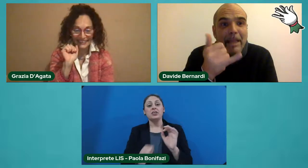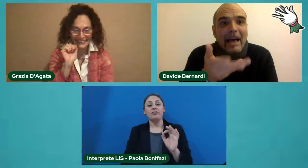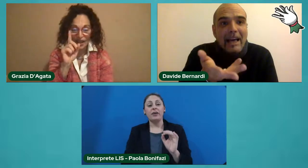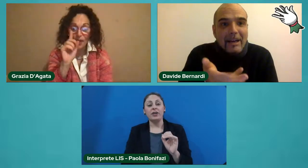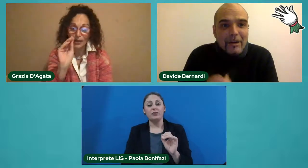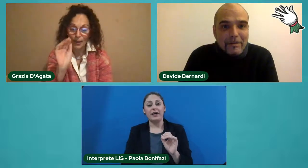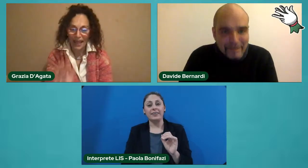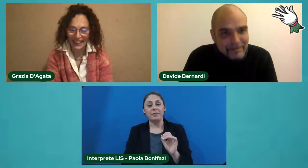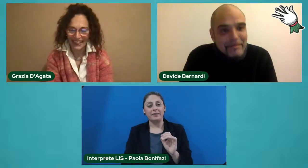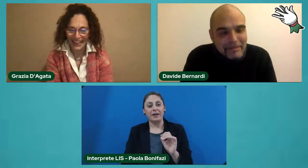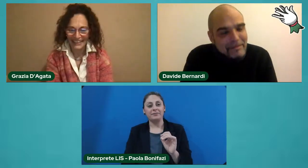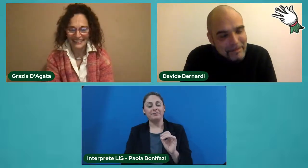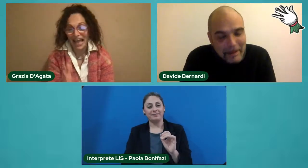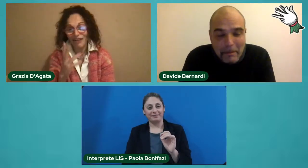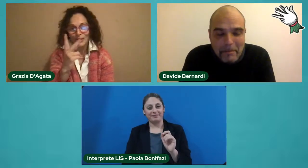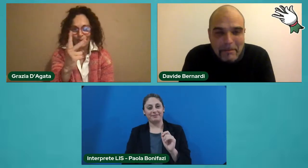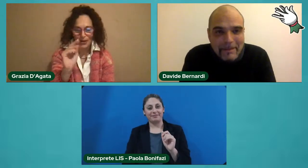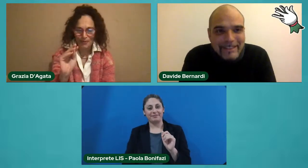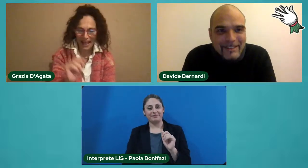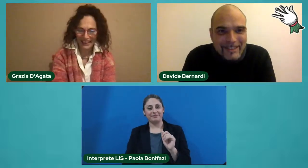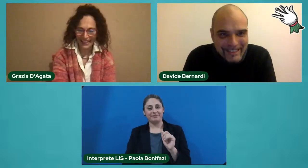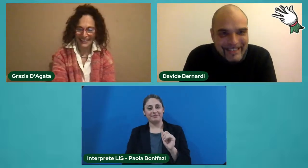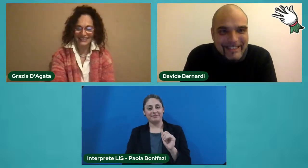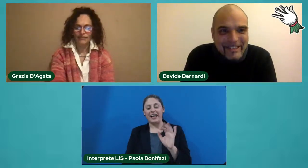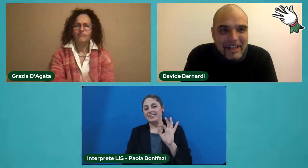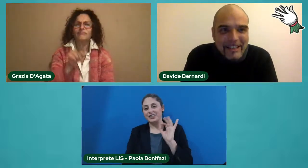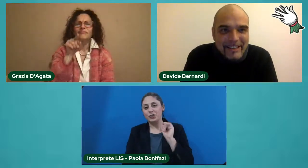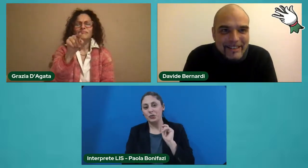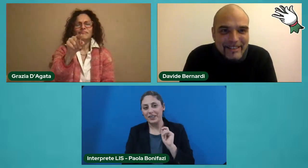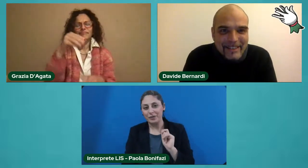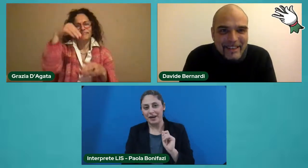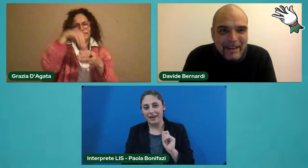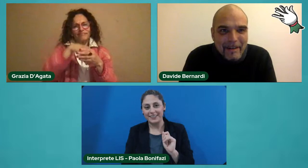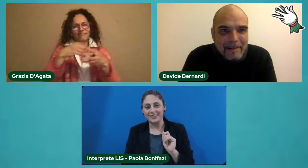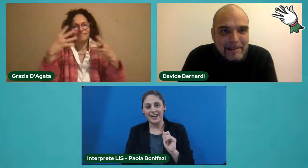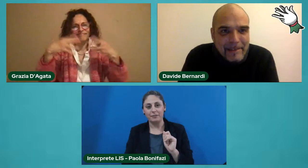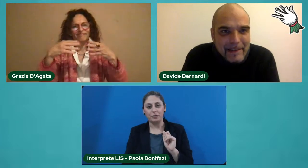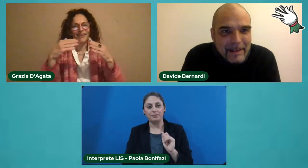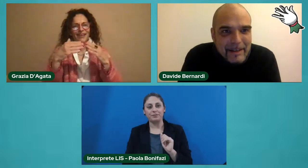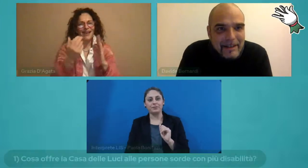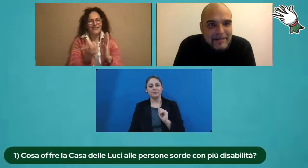Posso fare una domanda prima? Anzi, Certo. due domande, diciamo.